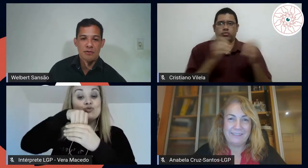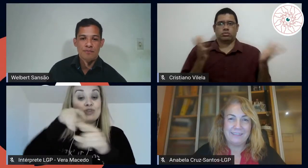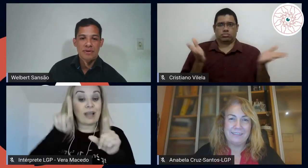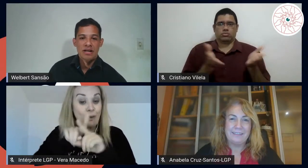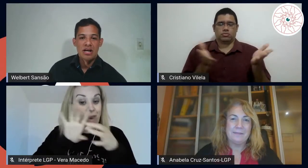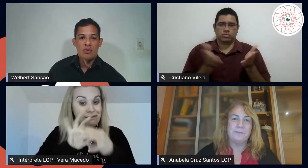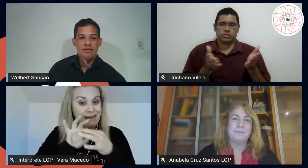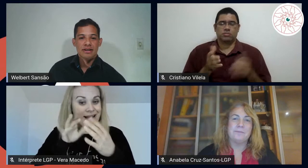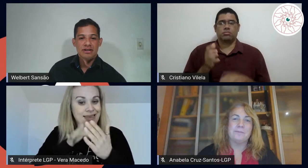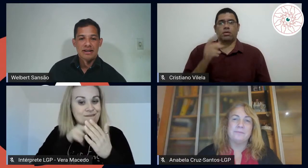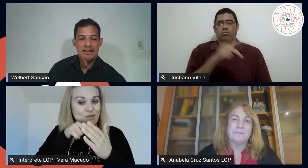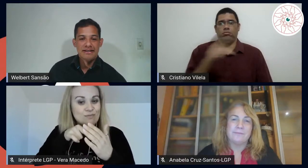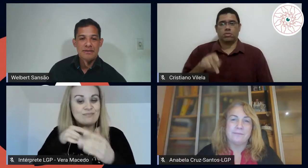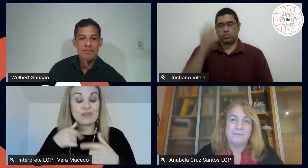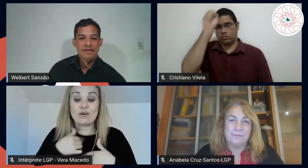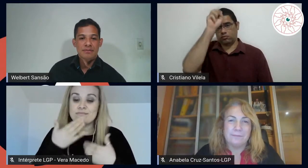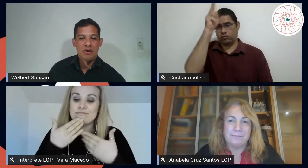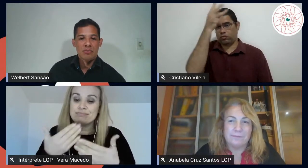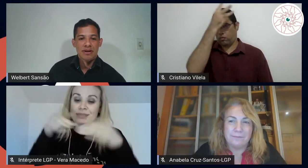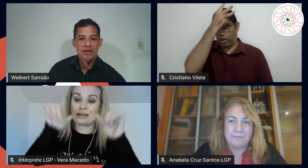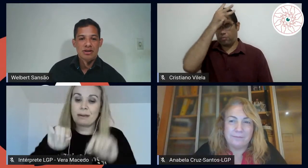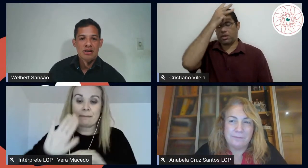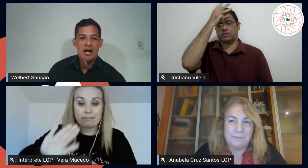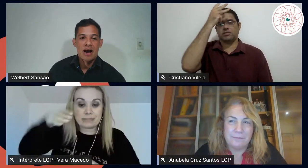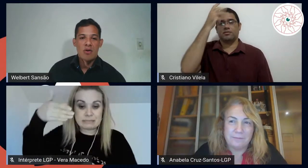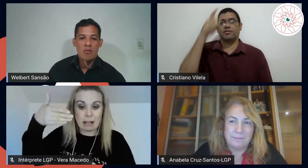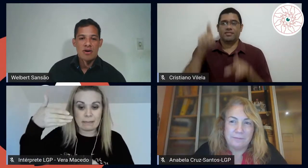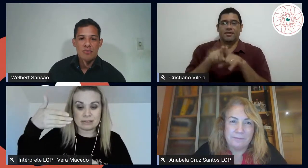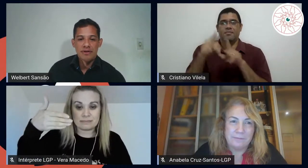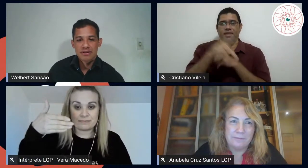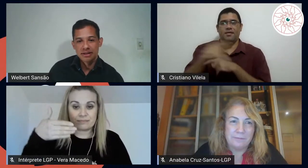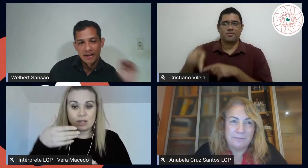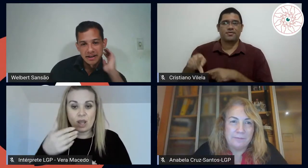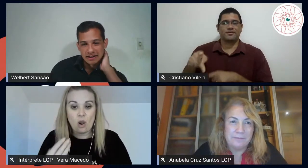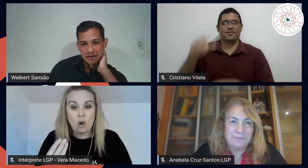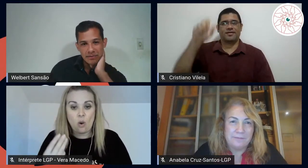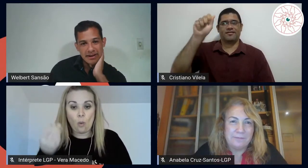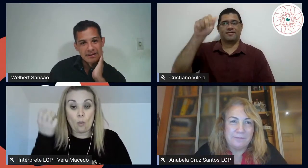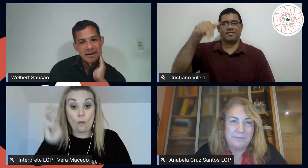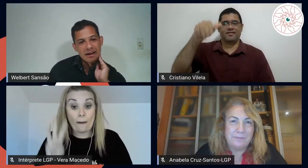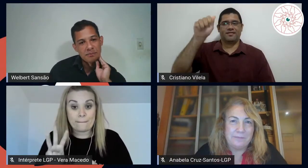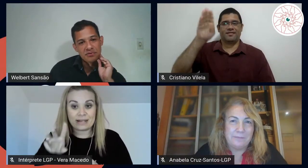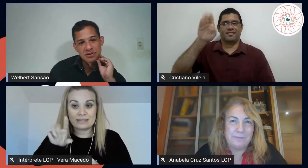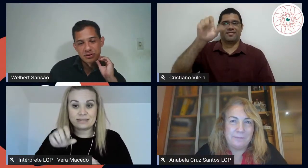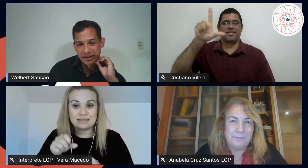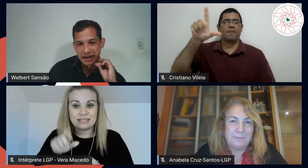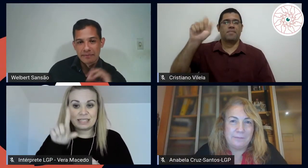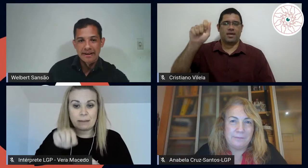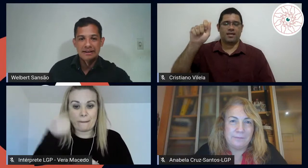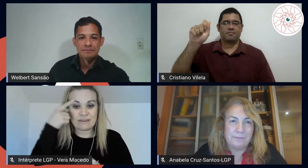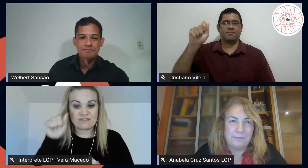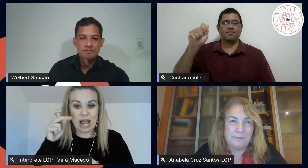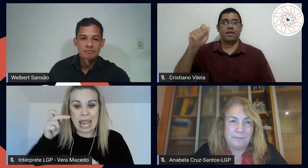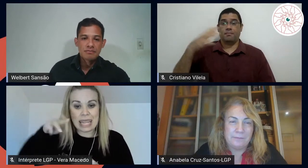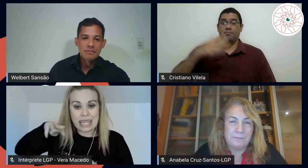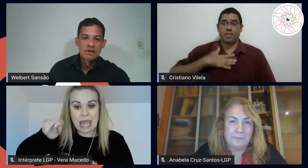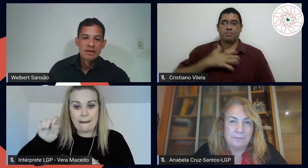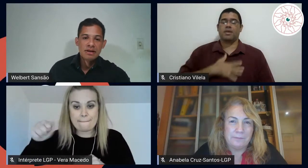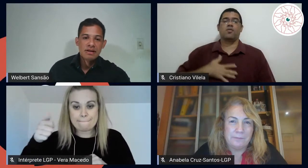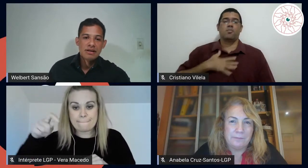nesse livro. Eu gostaria de agradecer principalmente ao professora